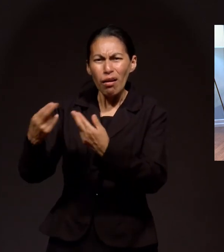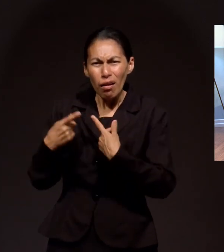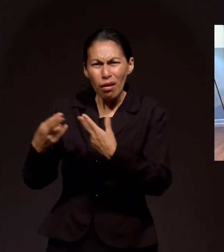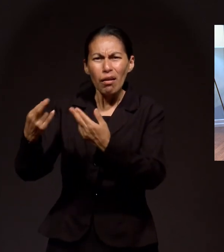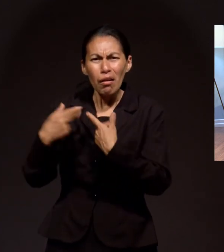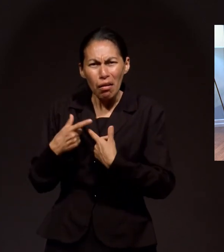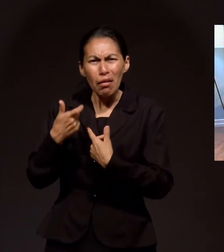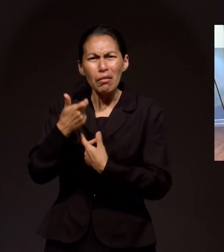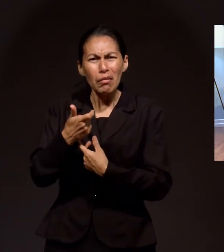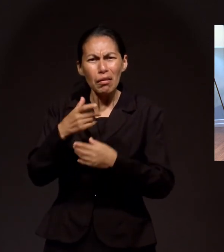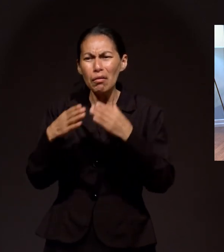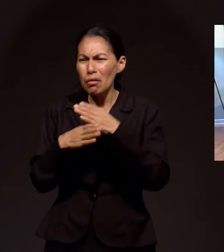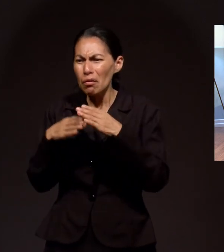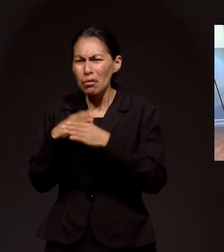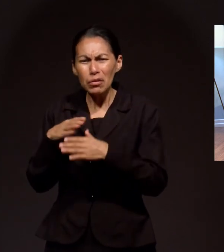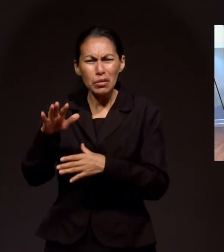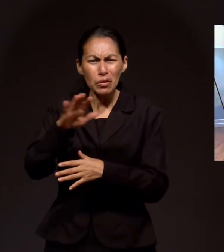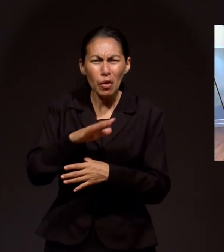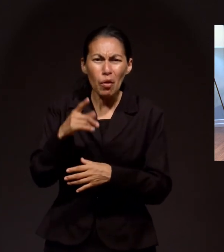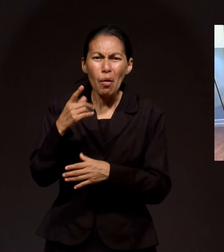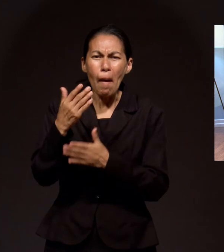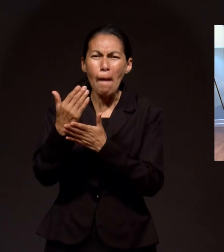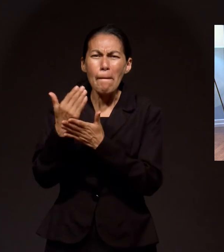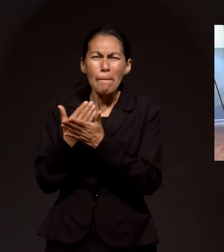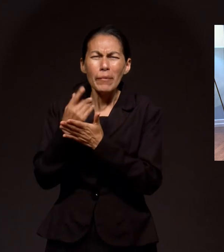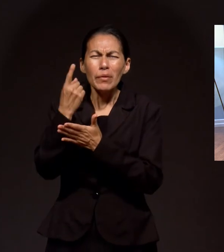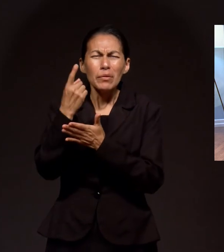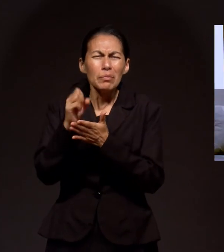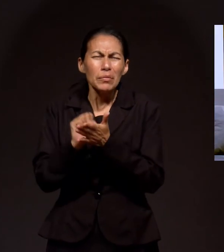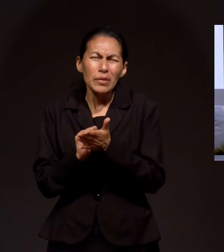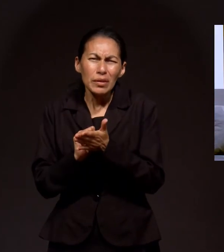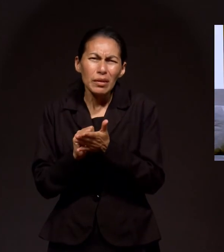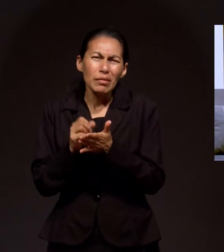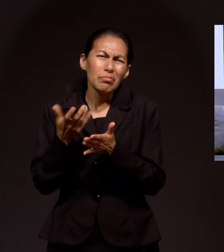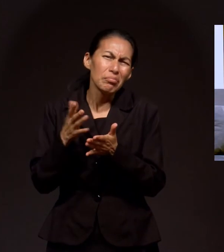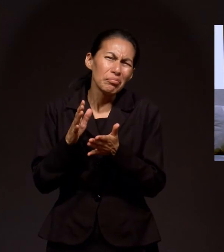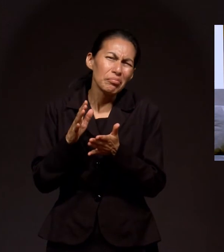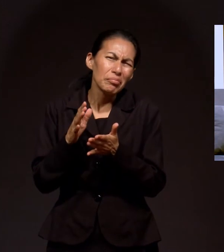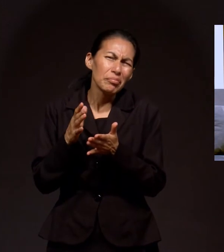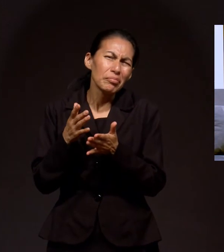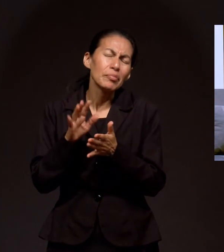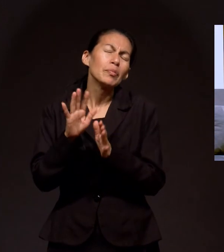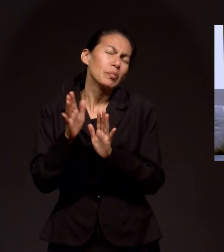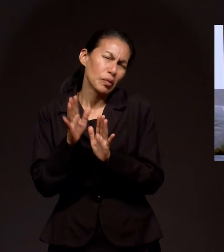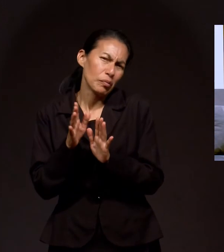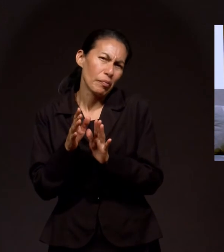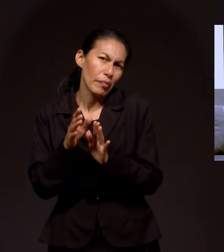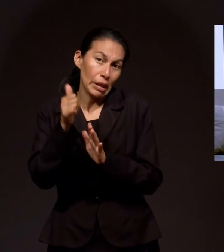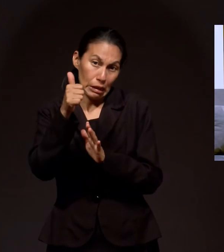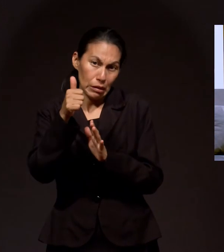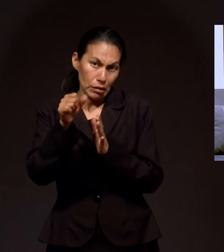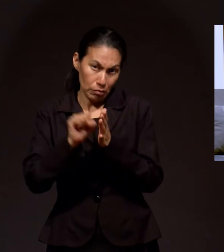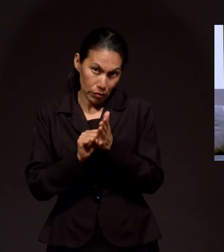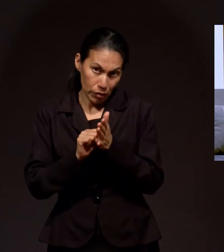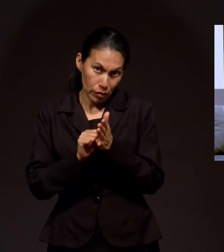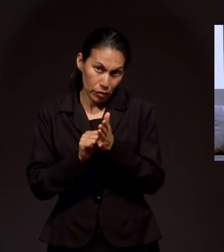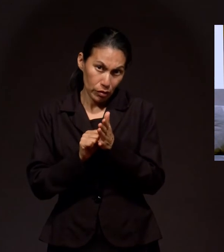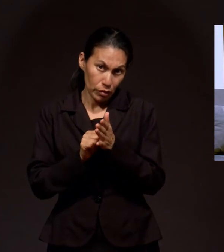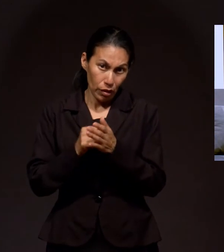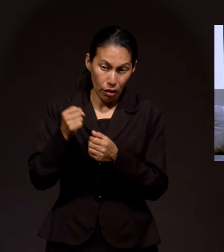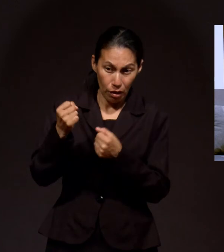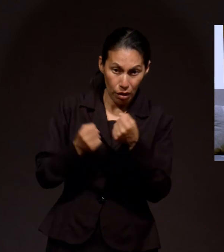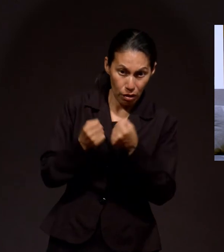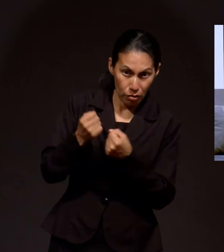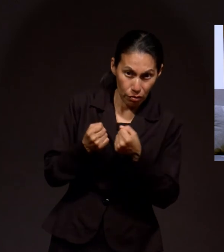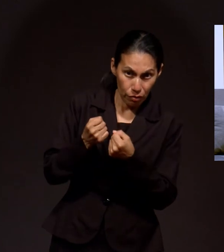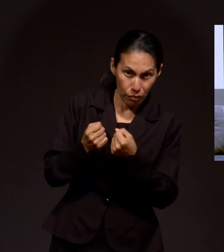El dinero que nos dieron. Gloria a Dios. Ni un mes, Pastor. Ah, no. Pasaron unos, un medio año. Con el